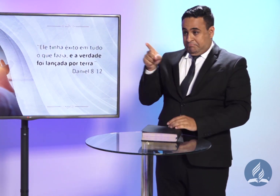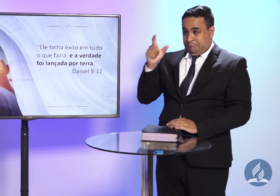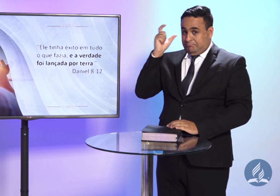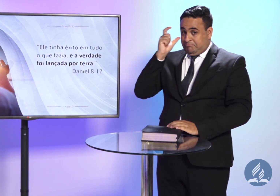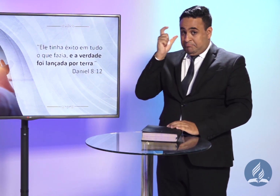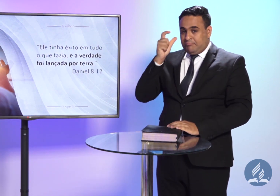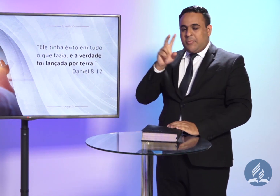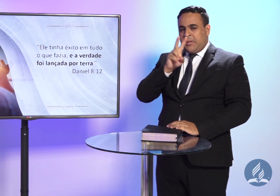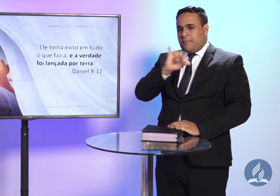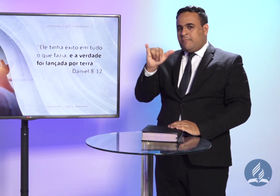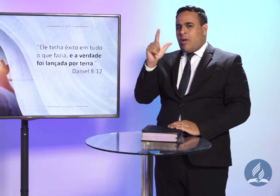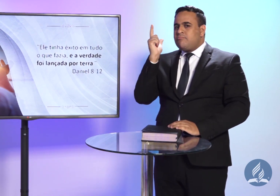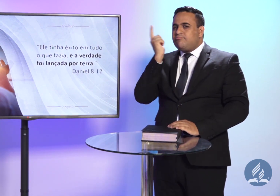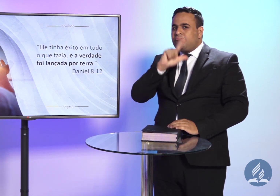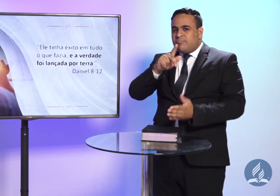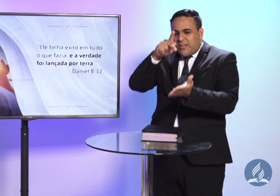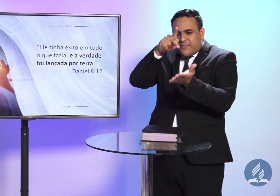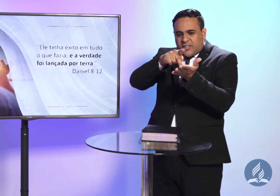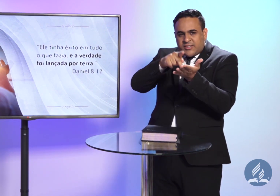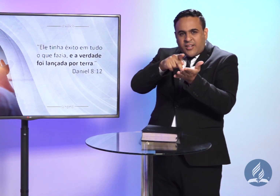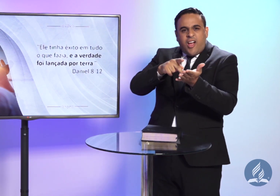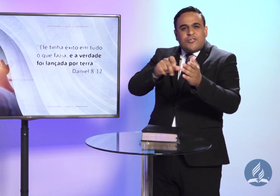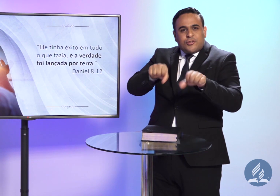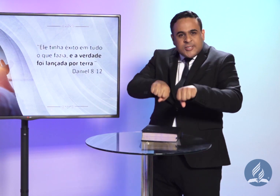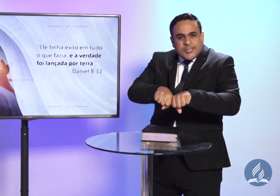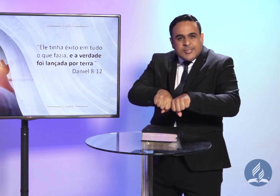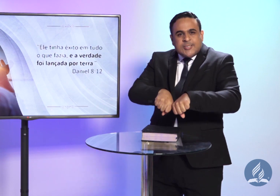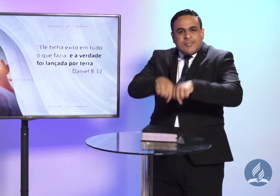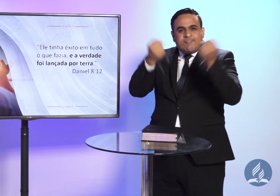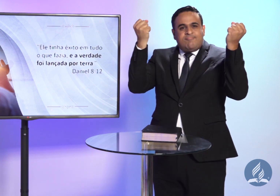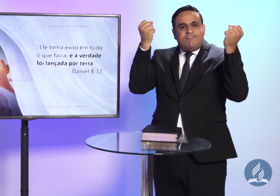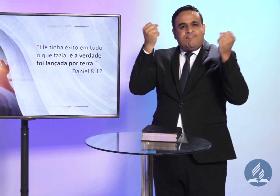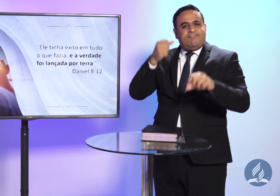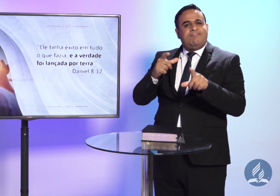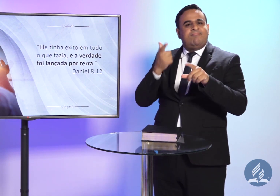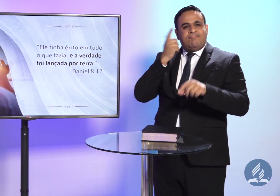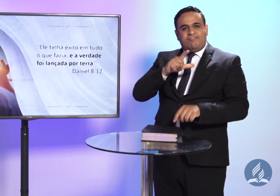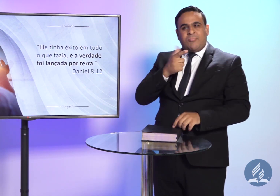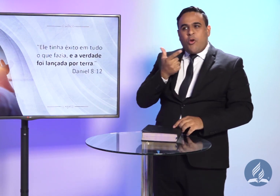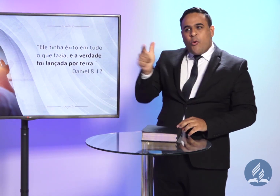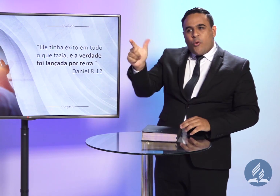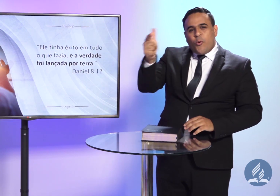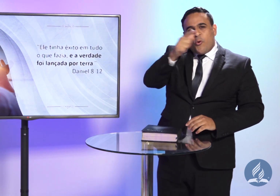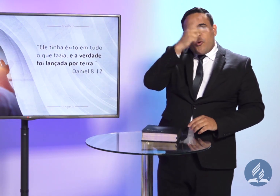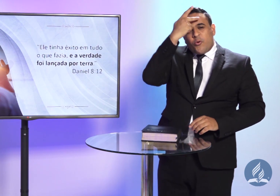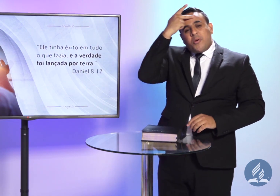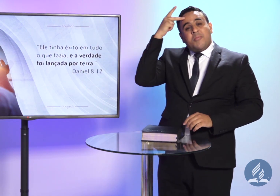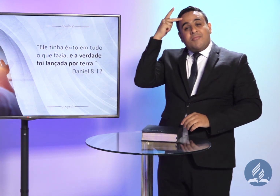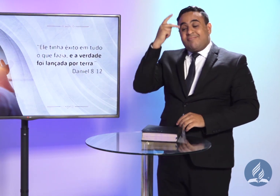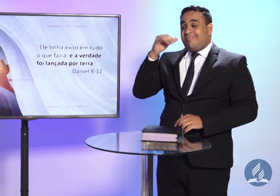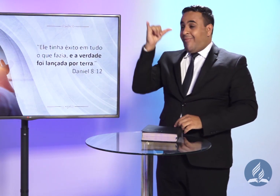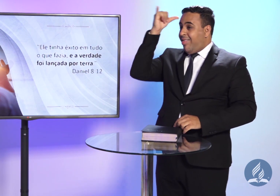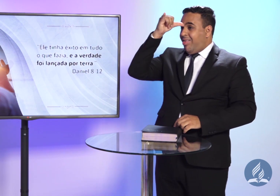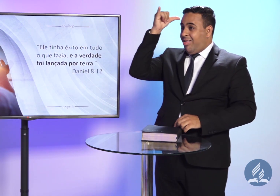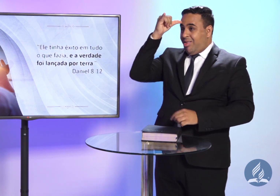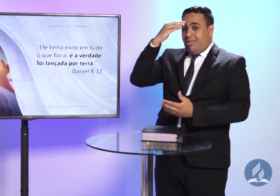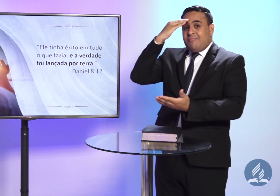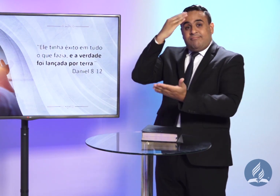hoje. Então, a Bíblia disse que Satanás lançaria a verdade por terra e enganariam as